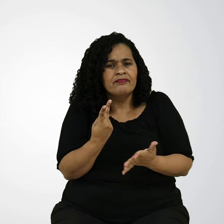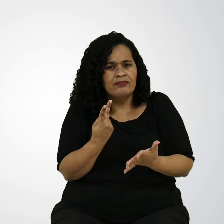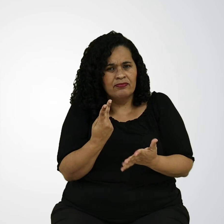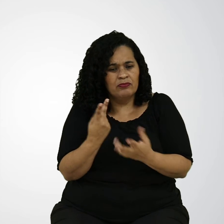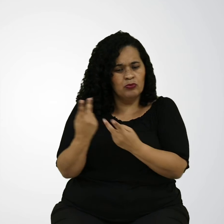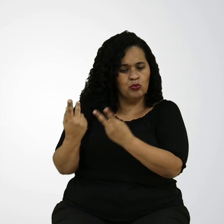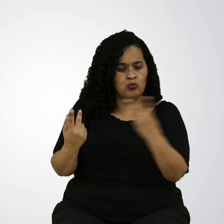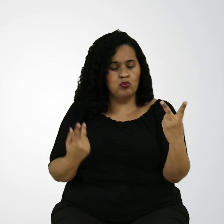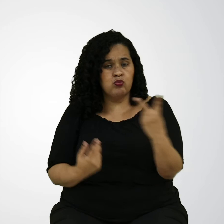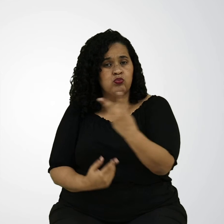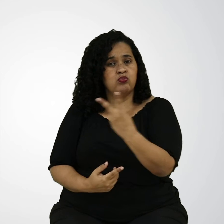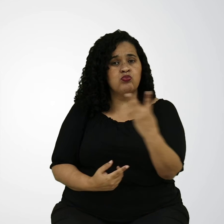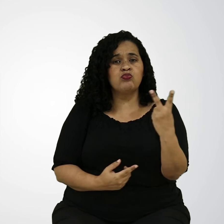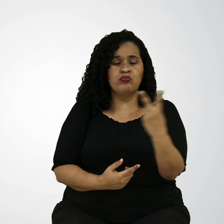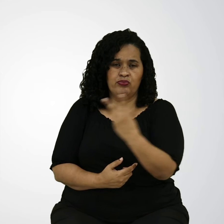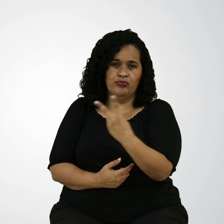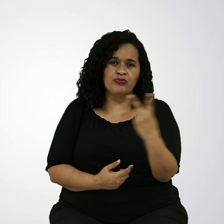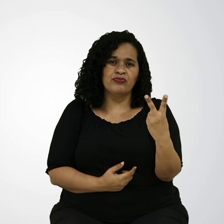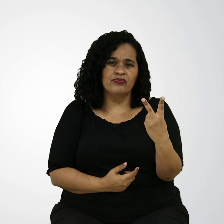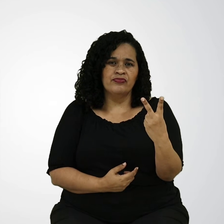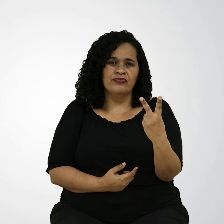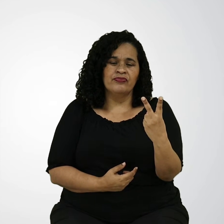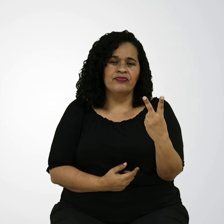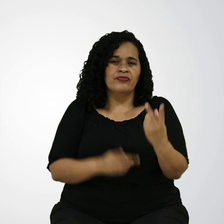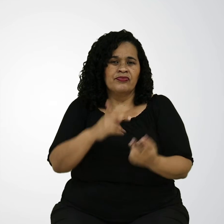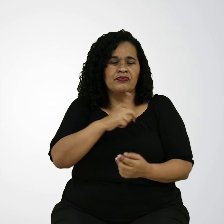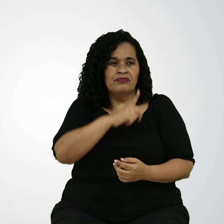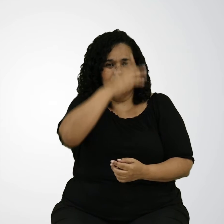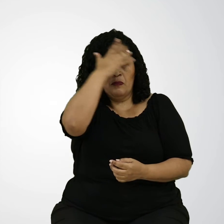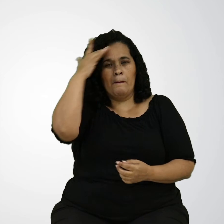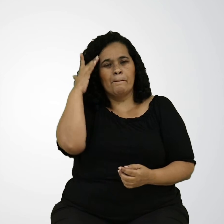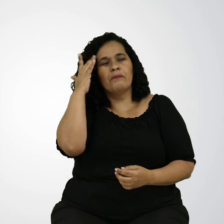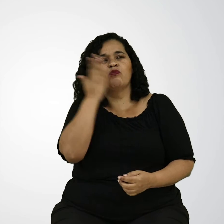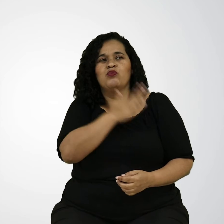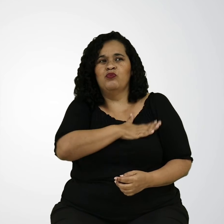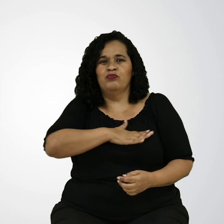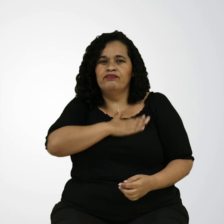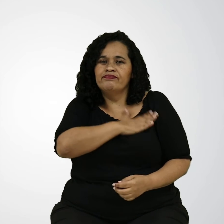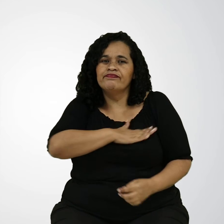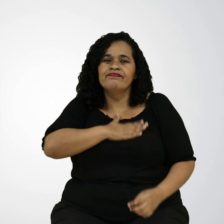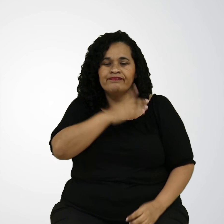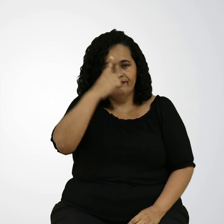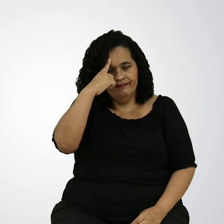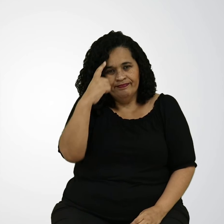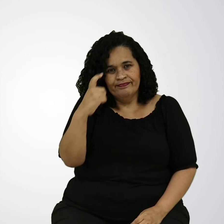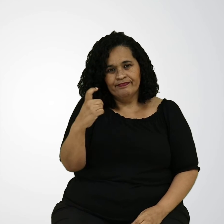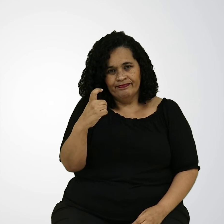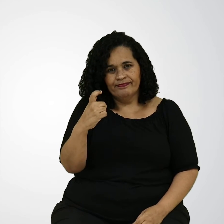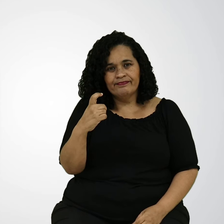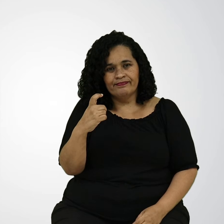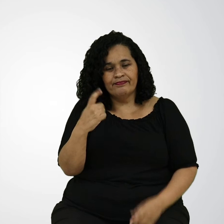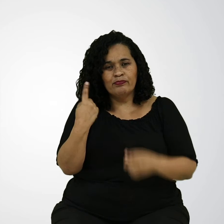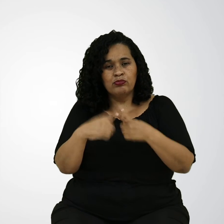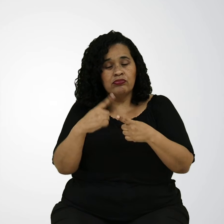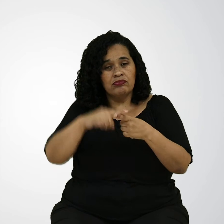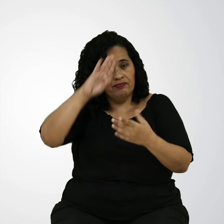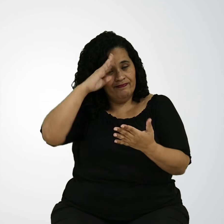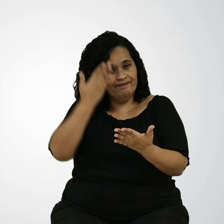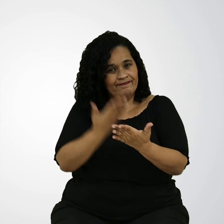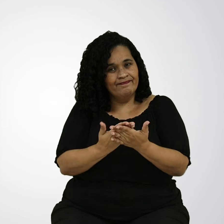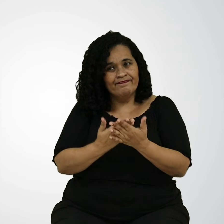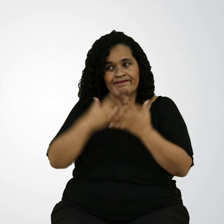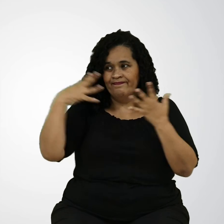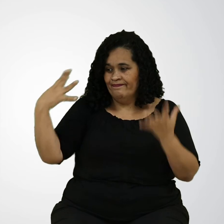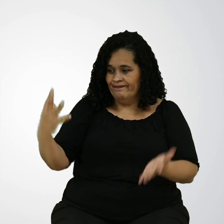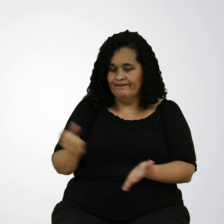a ele, né? Sim, exatamente. Vai ter gente que vai gostar dessa ideia, né? Então, sou salvo pela graça de Deus, Deus